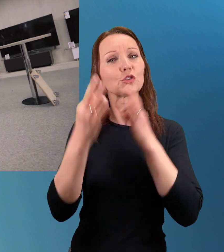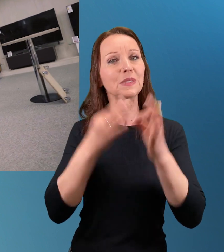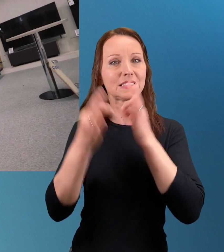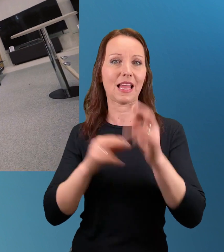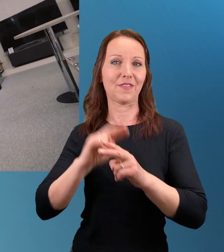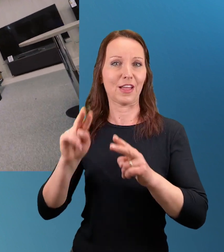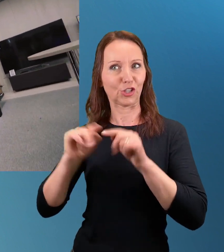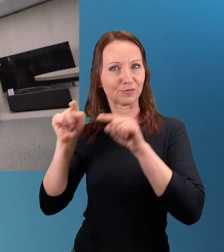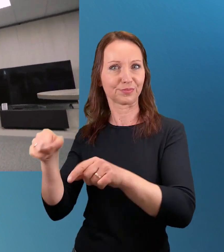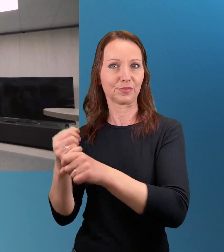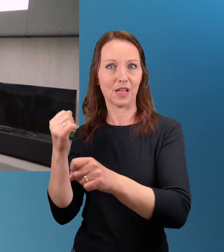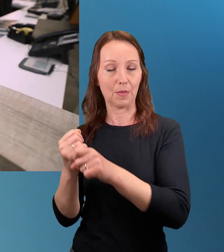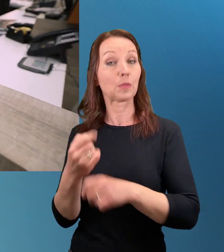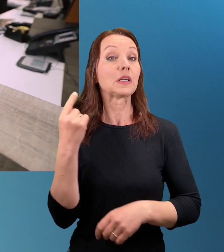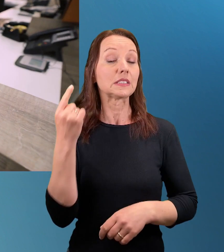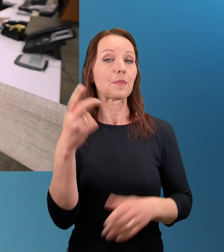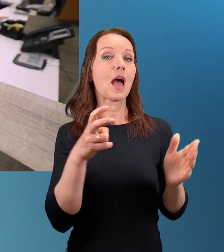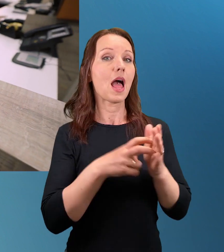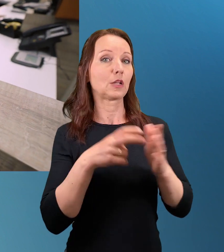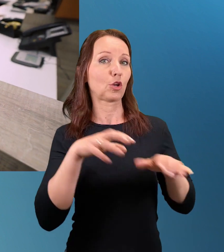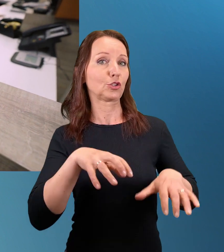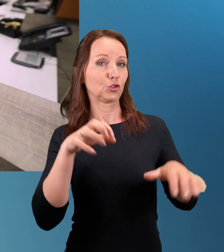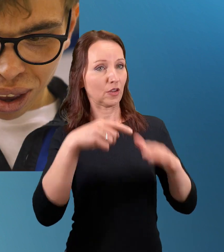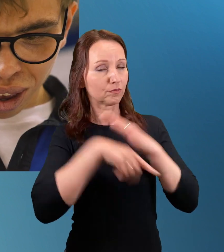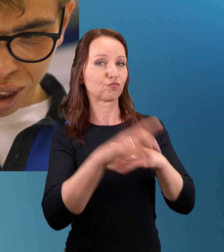arbeiten, unterstützt er in einem Elektronikmarkt.